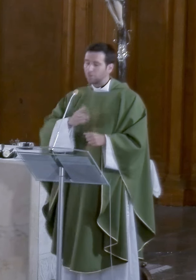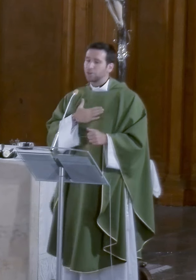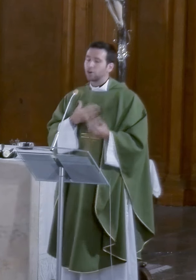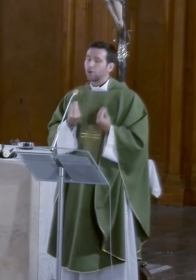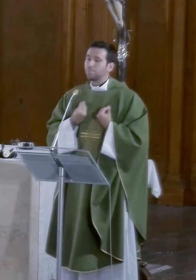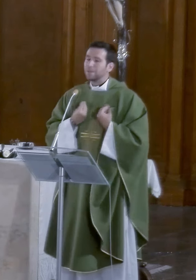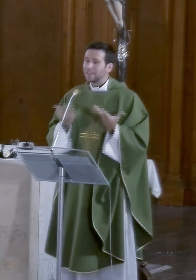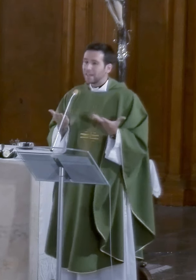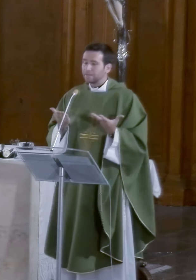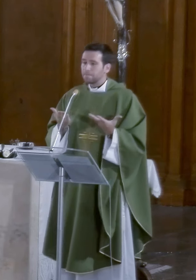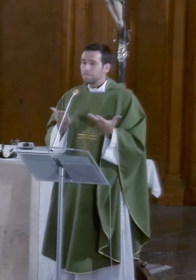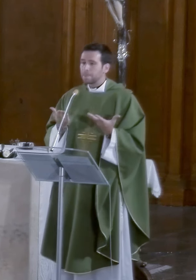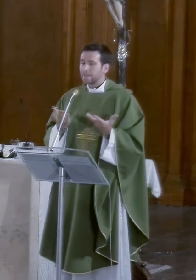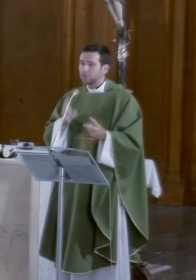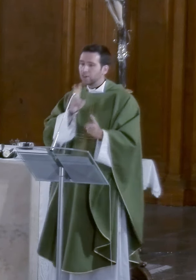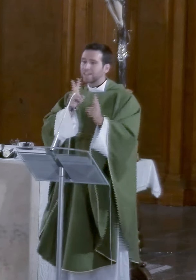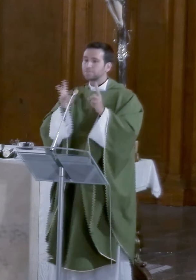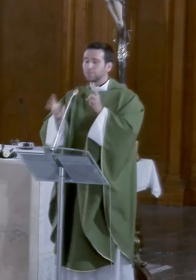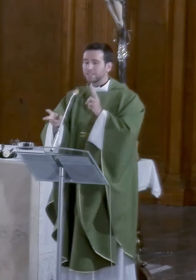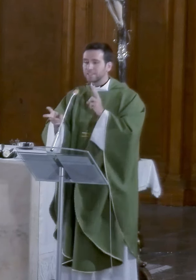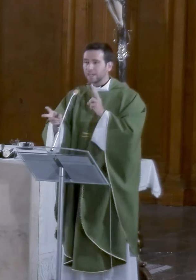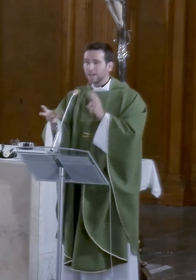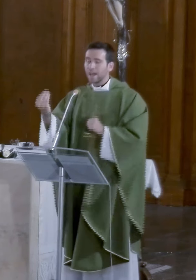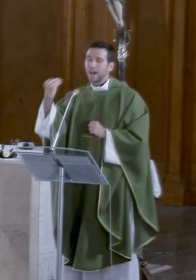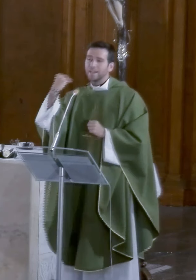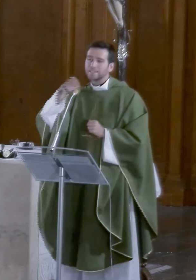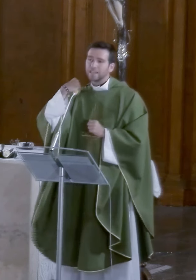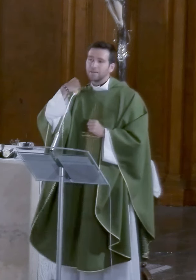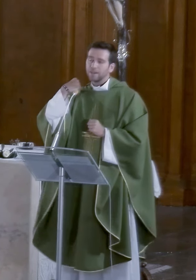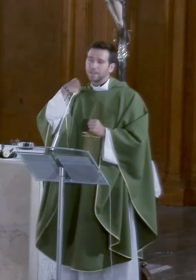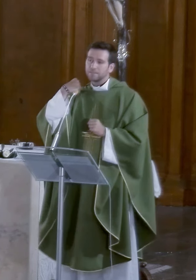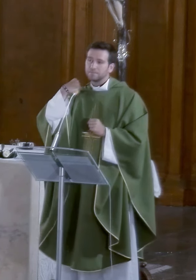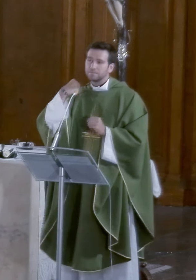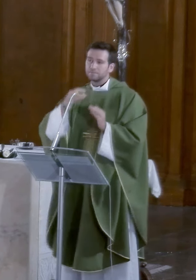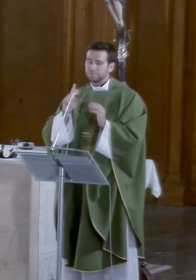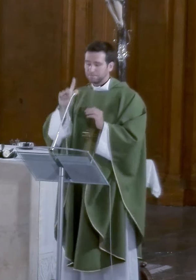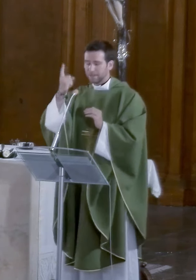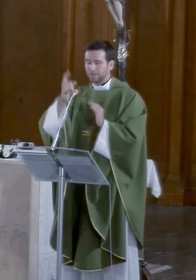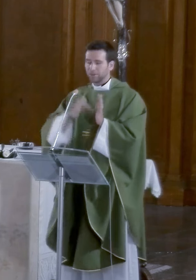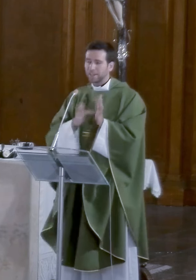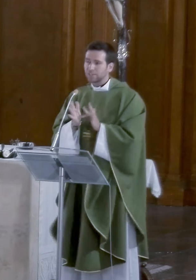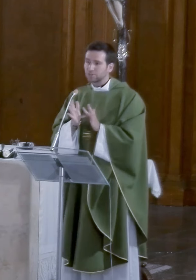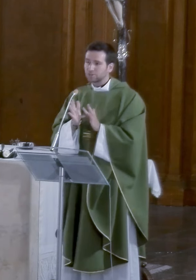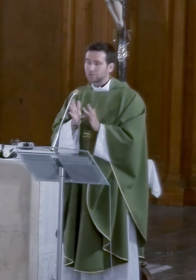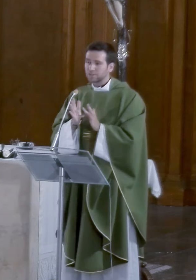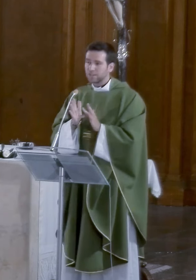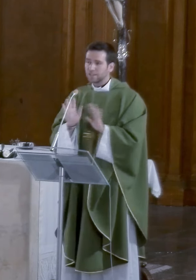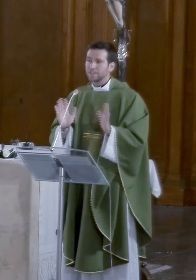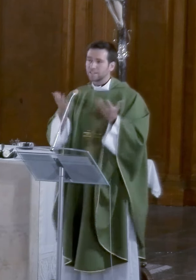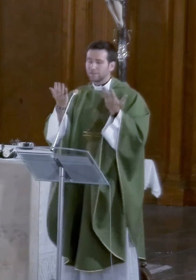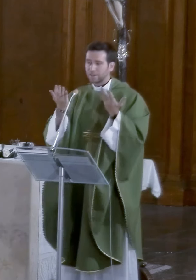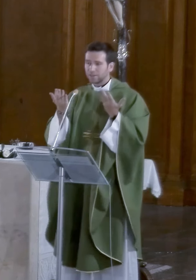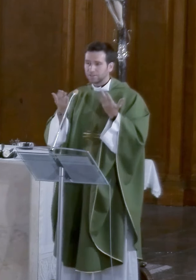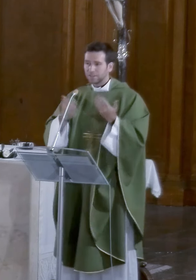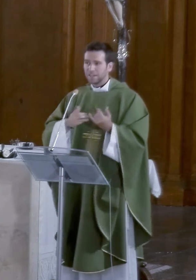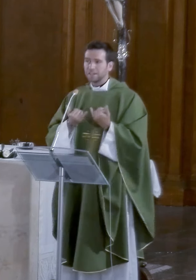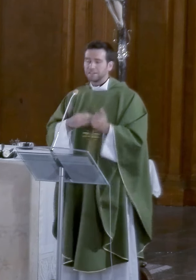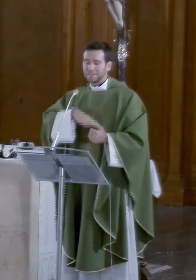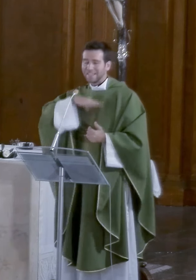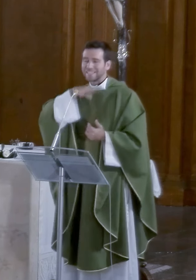Pensemos cómo yo con mi vida doy respuesta a esta llamada, primero de Jesús, de